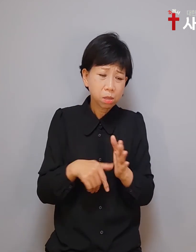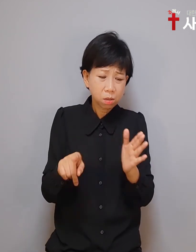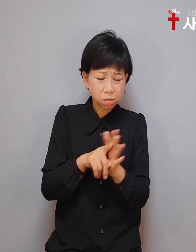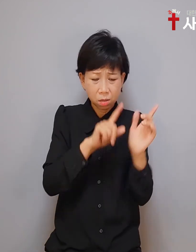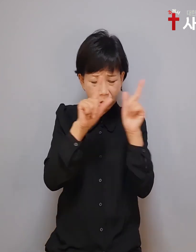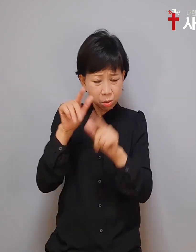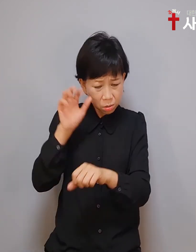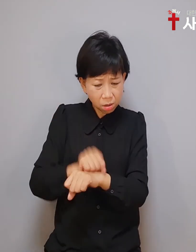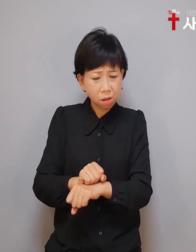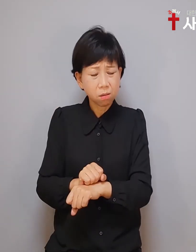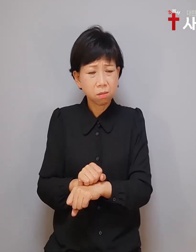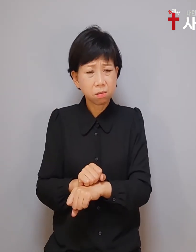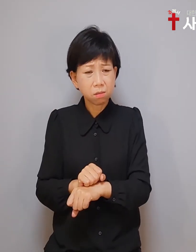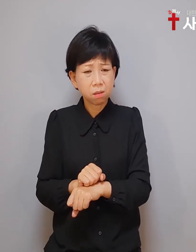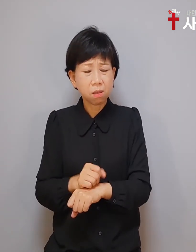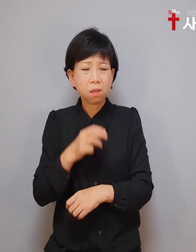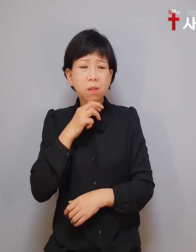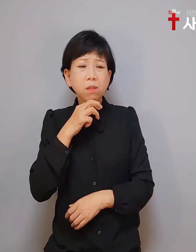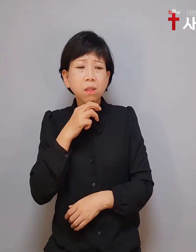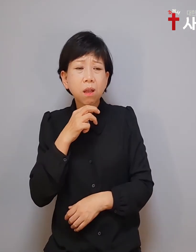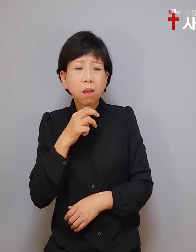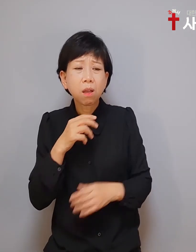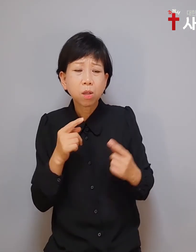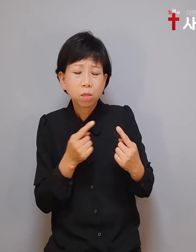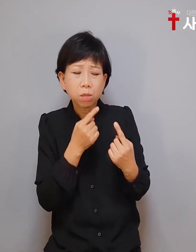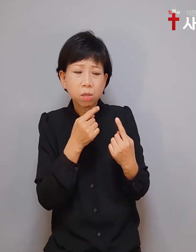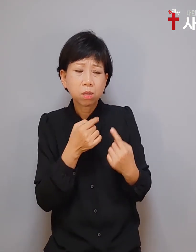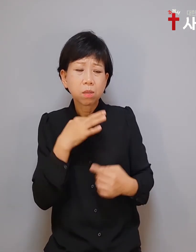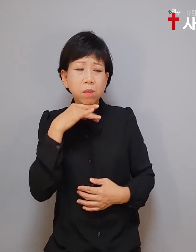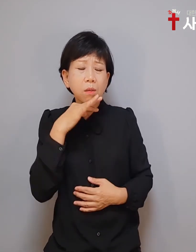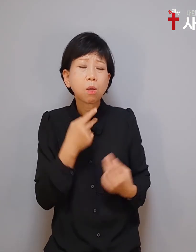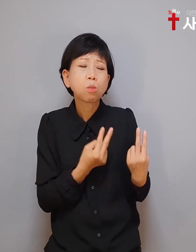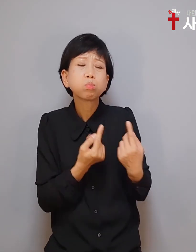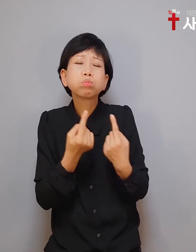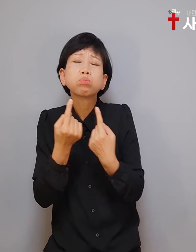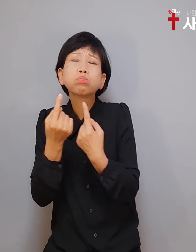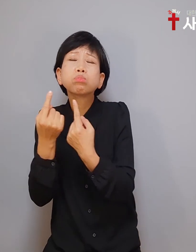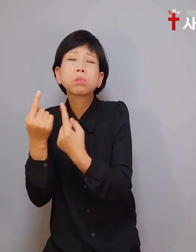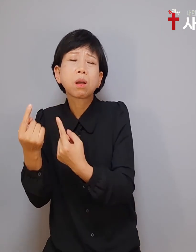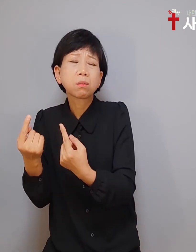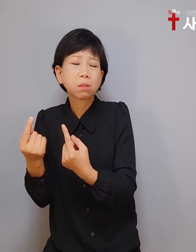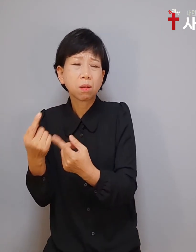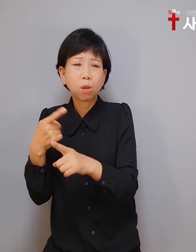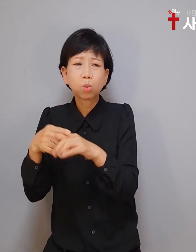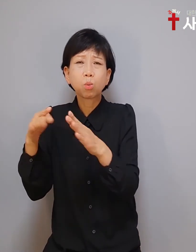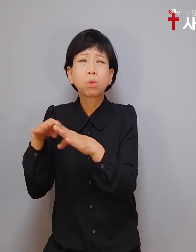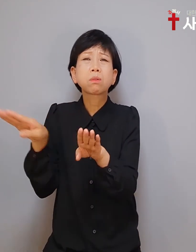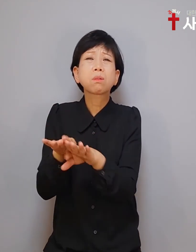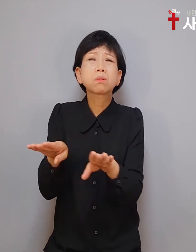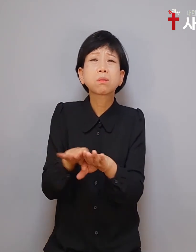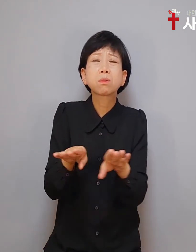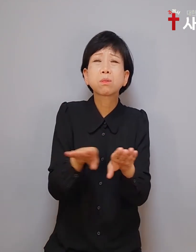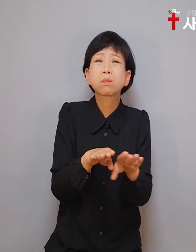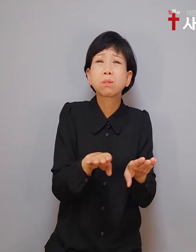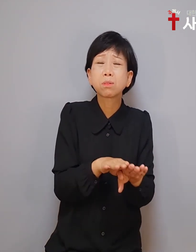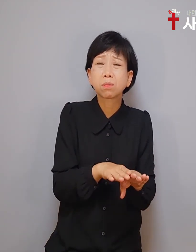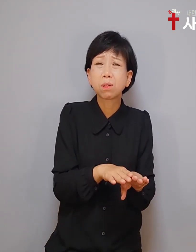안 다니는 거죠. 세상이 너무 바쁘게 지내다 보니까 교회를 안 다니는 자녀들이 있어요. 때가 되면 교회 나오겠지 이러고 그냥